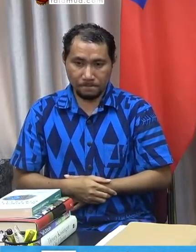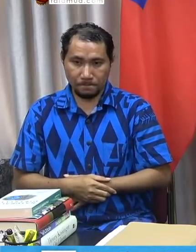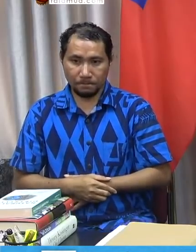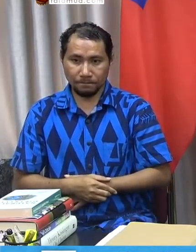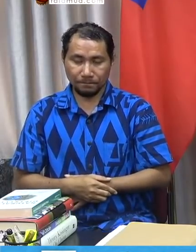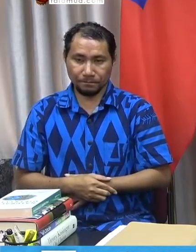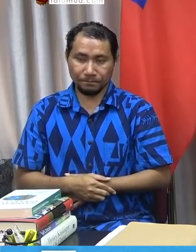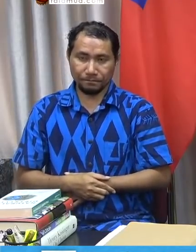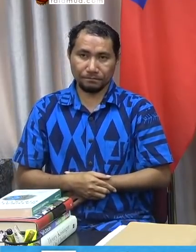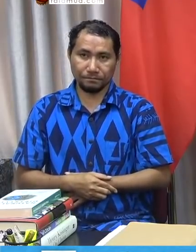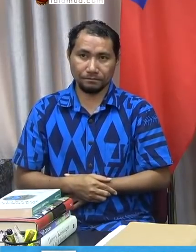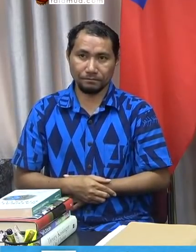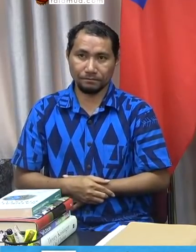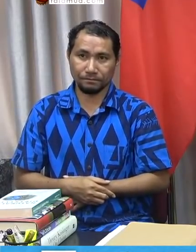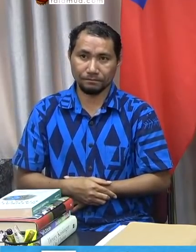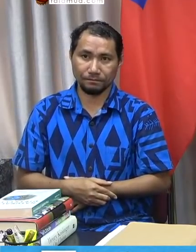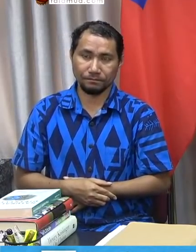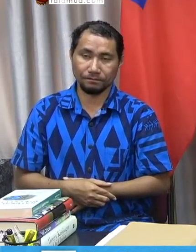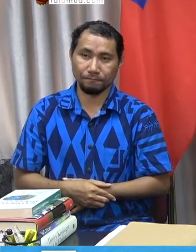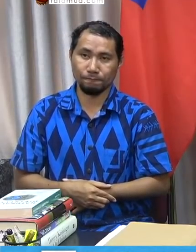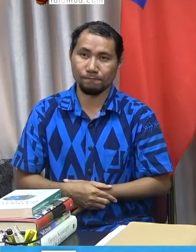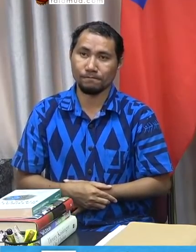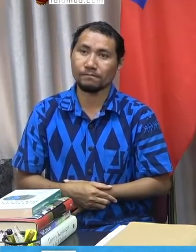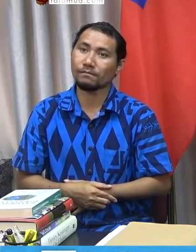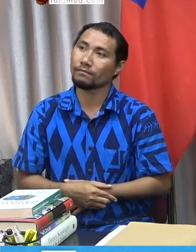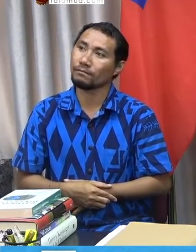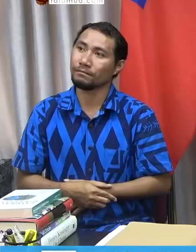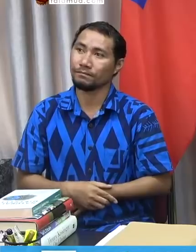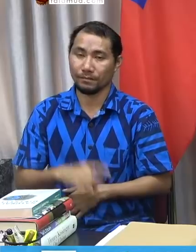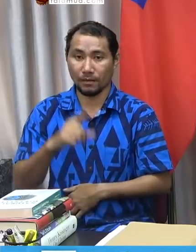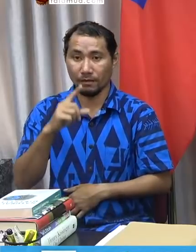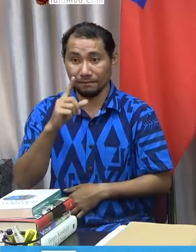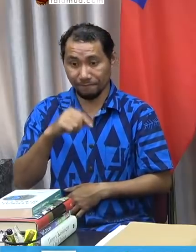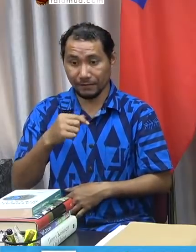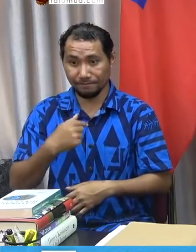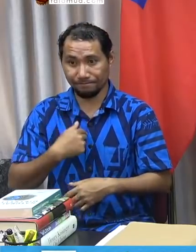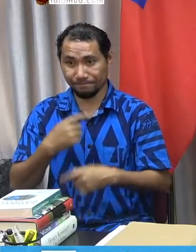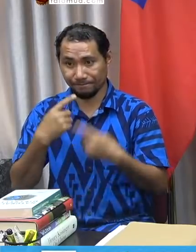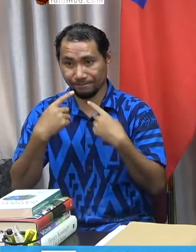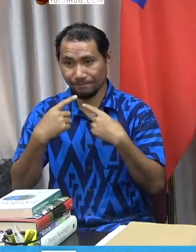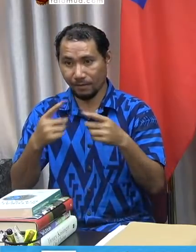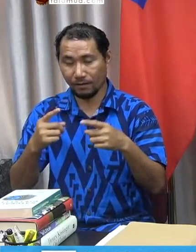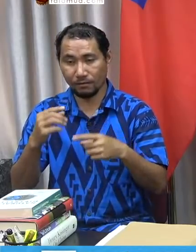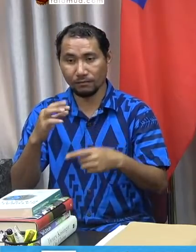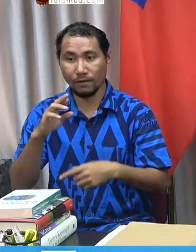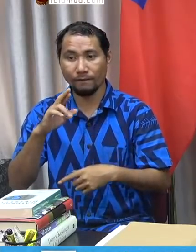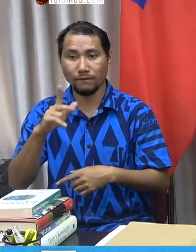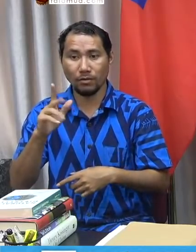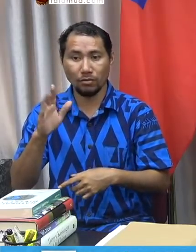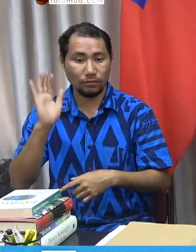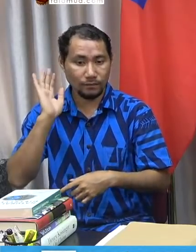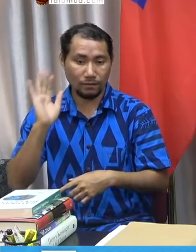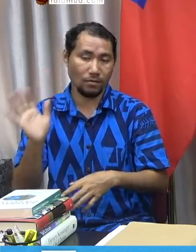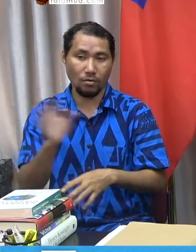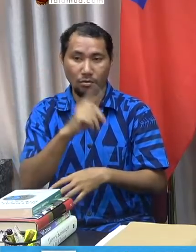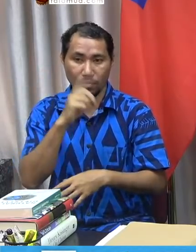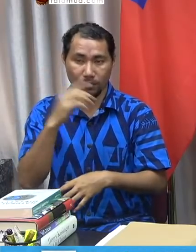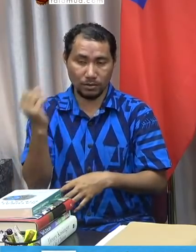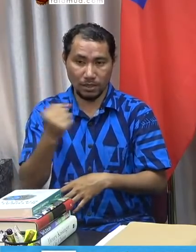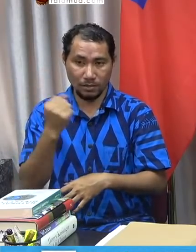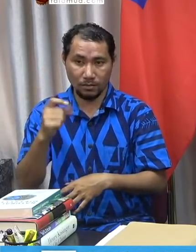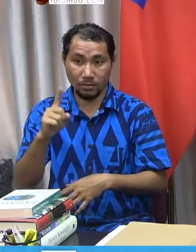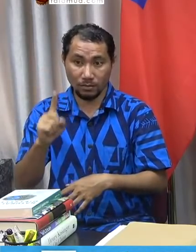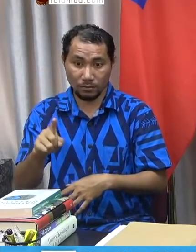ona o whaalia mo le whaafonga mai e le tunu. Sai ei se tau mawhainga